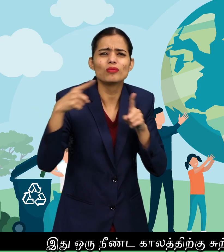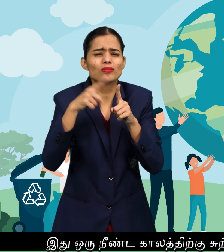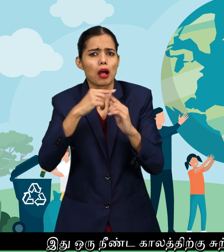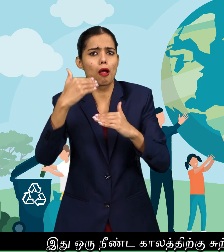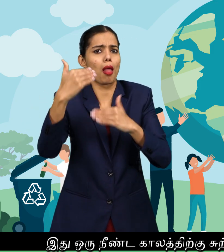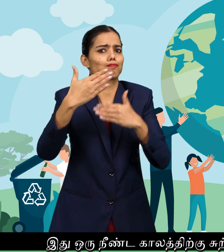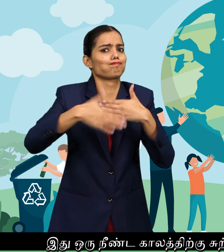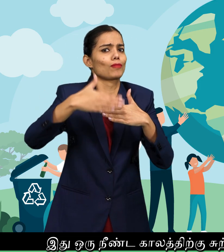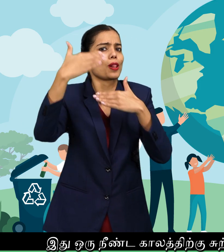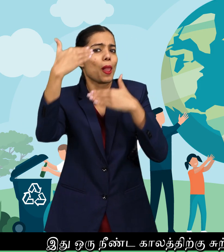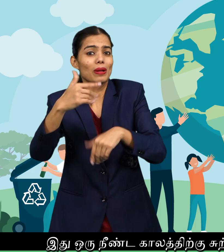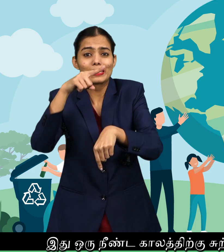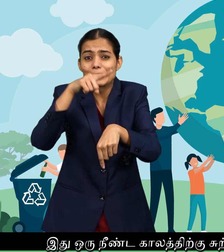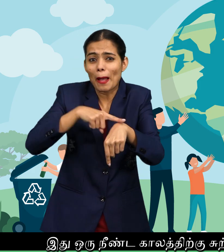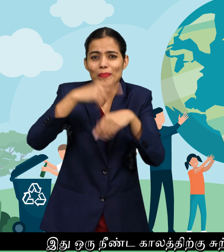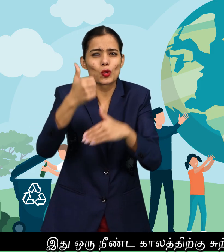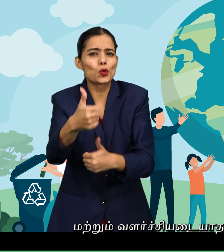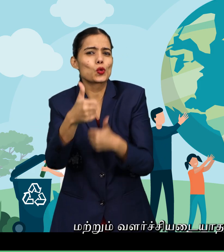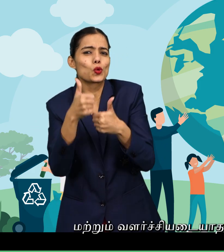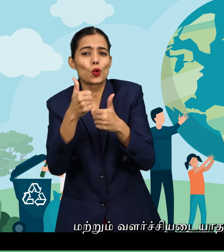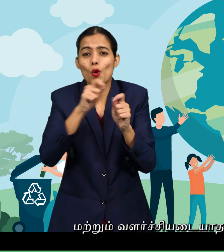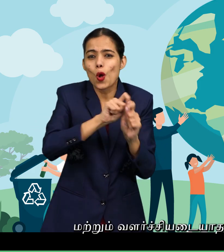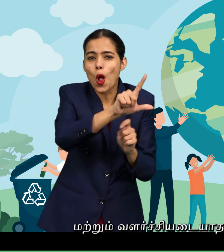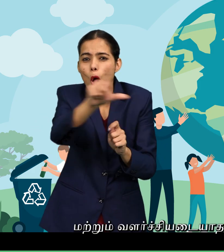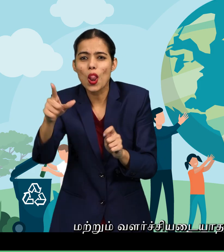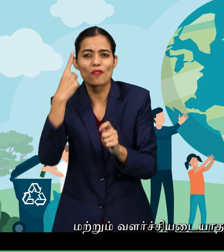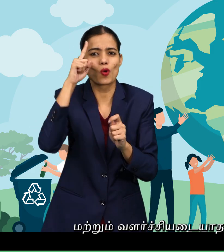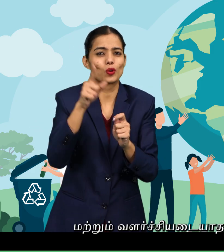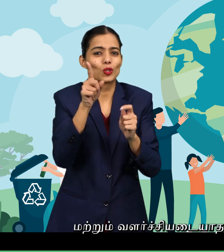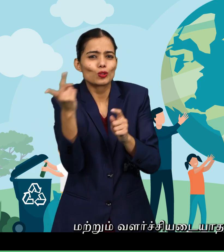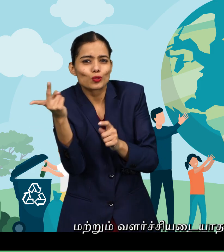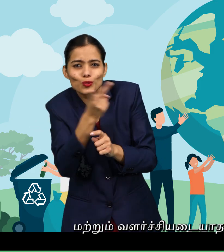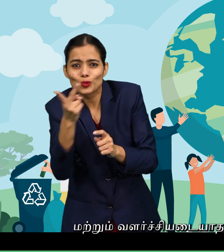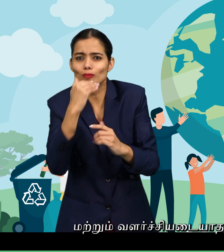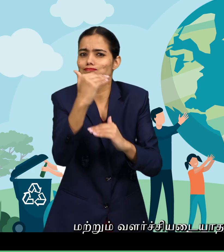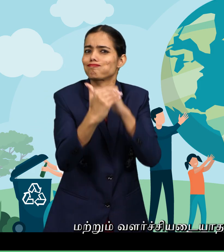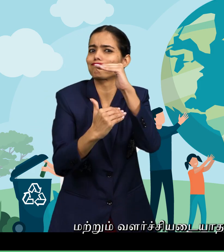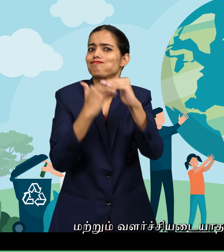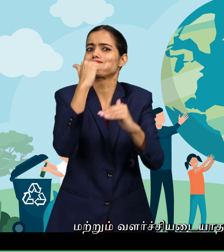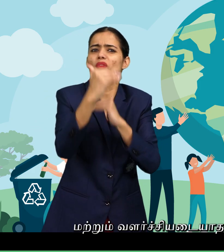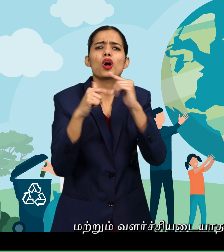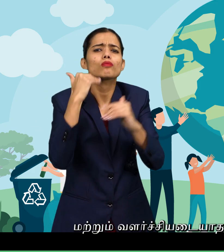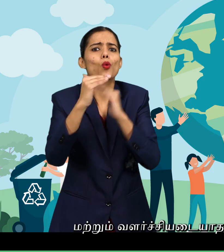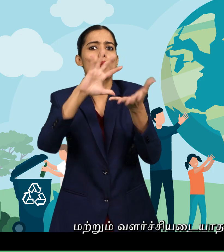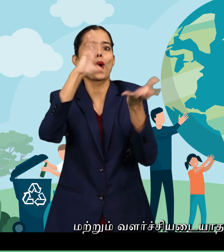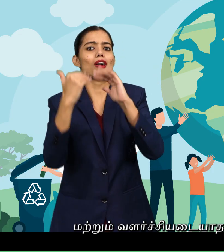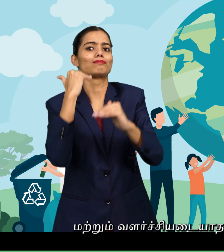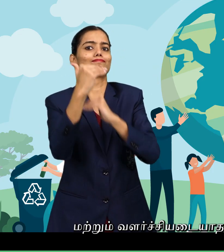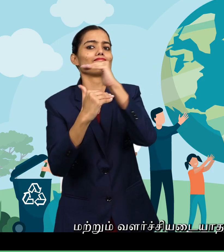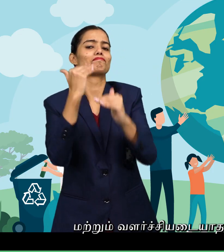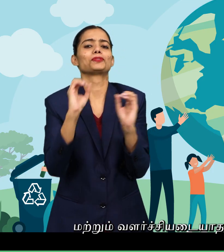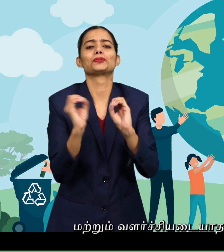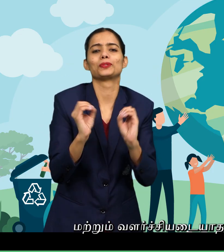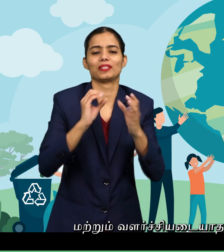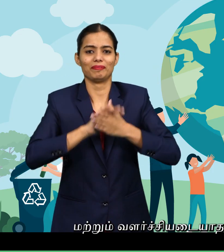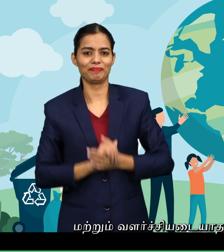சுற்றுச்சூழலுக்கு நிலையானது மற்றும் வளர்ந்த மற்றும் வளர்ச்சியடையாத உலகில் உள்ள அனைத்து மக்களுக்கும் நல்லது.